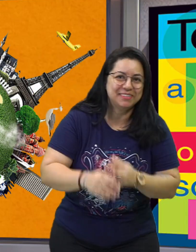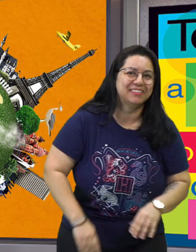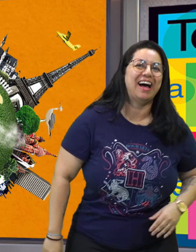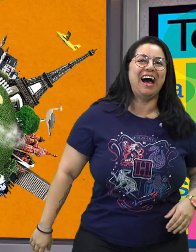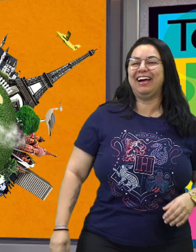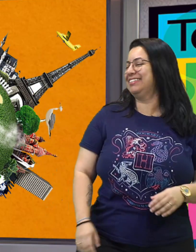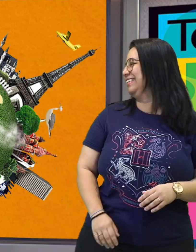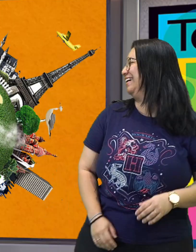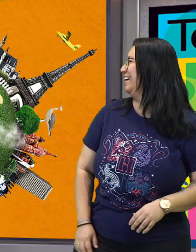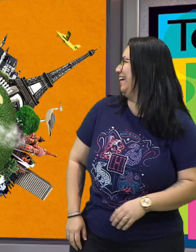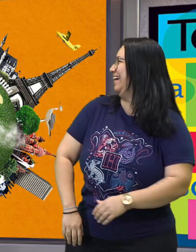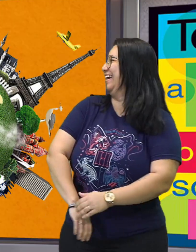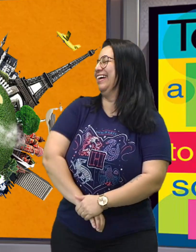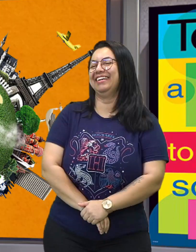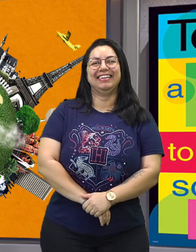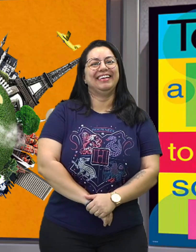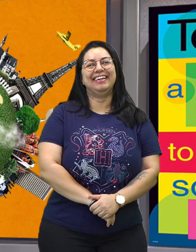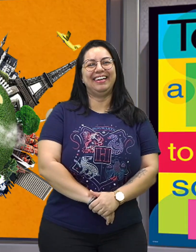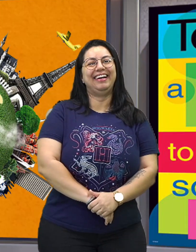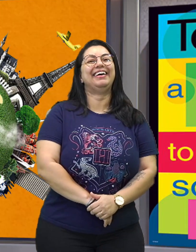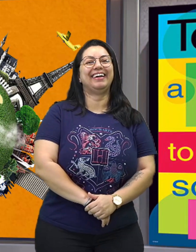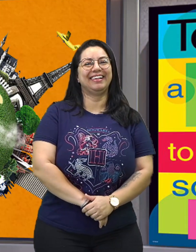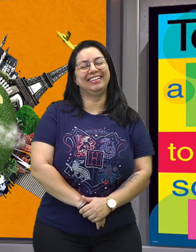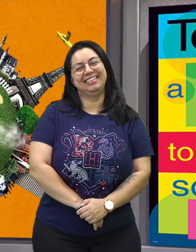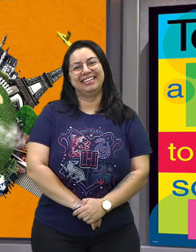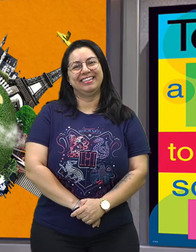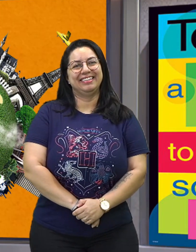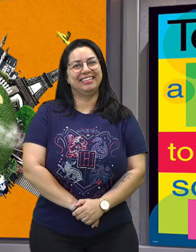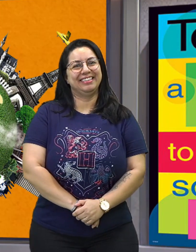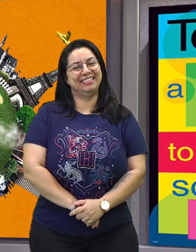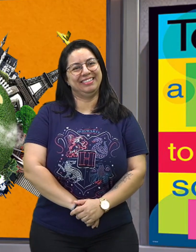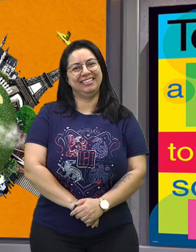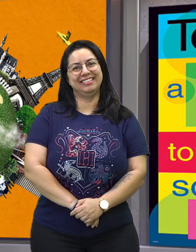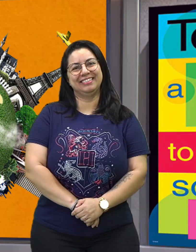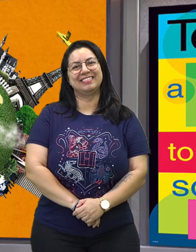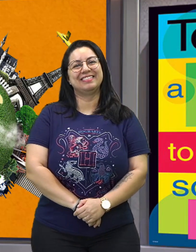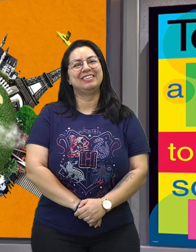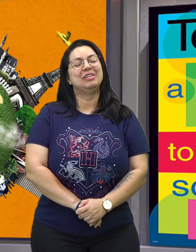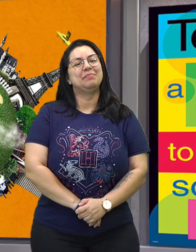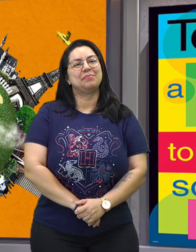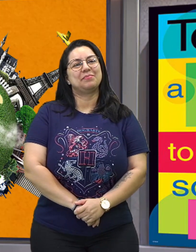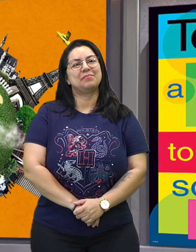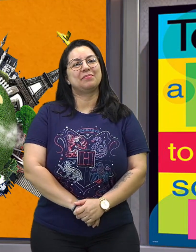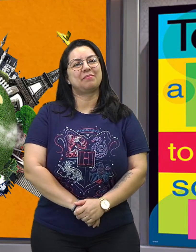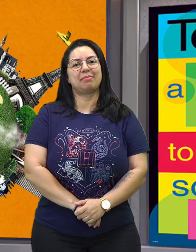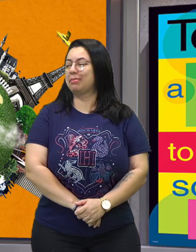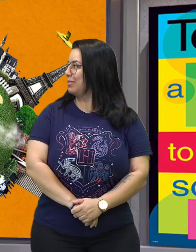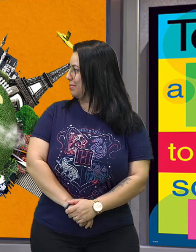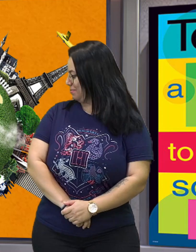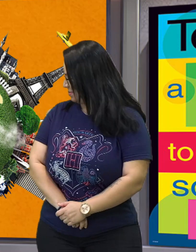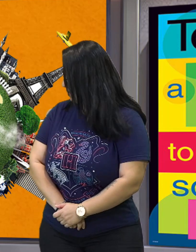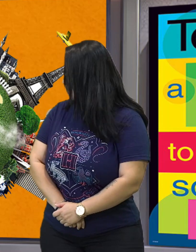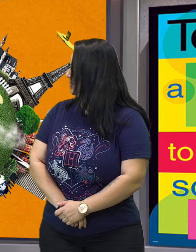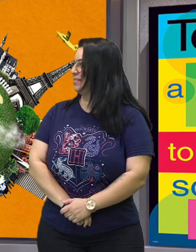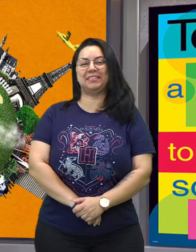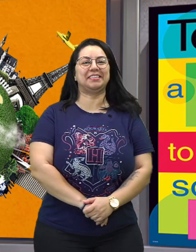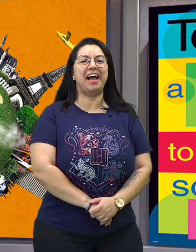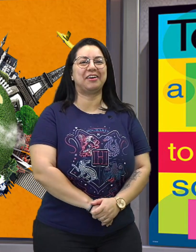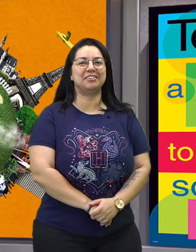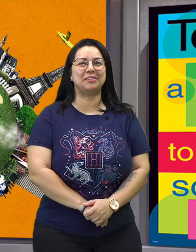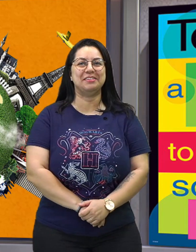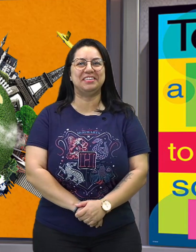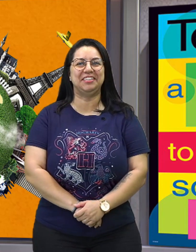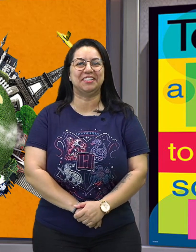inglês no primeiro ano. E primeiro ano, a gente está chegando aí na nossa última aula, que vai falar sobre... Eita! O que